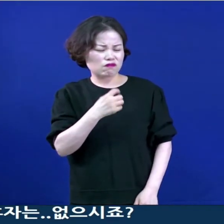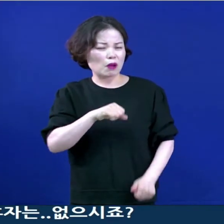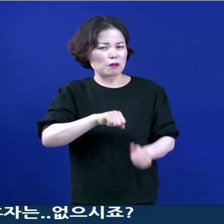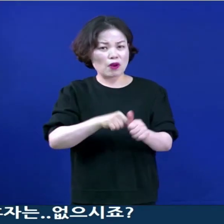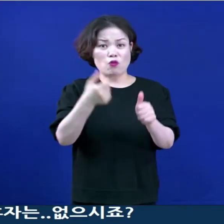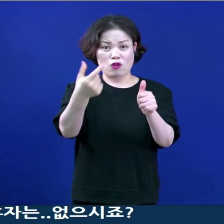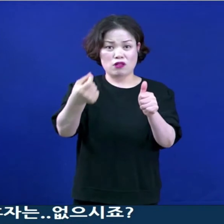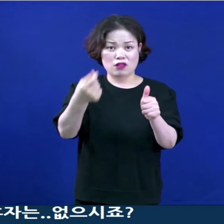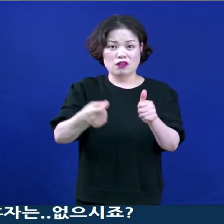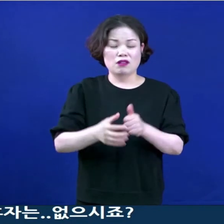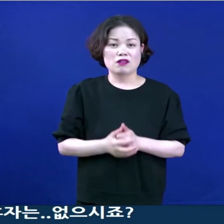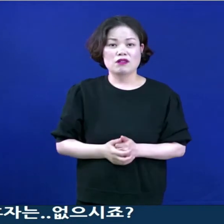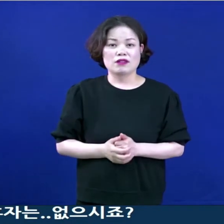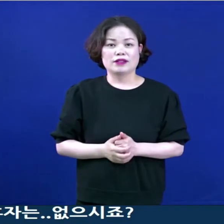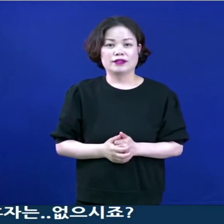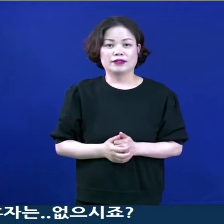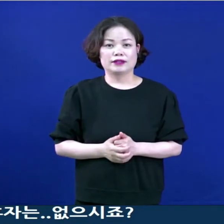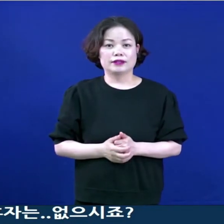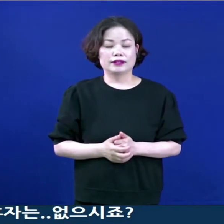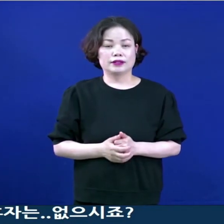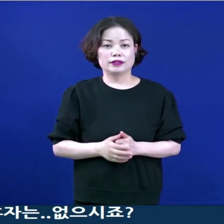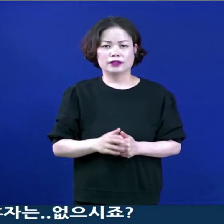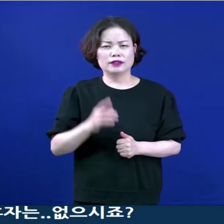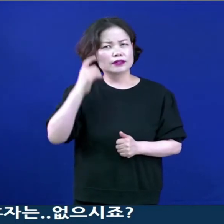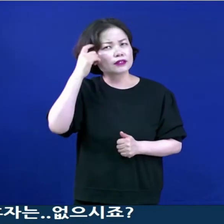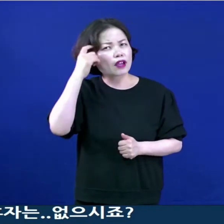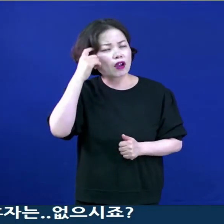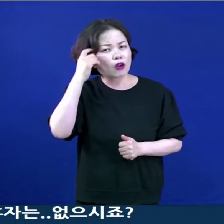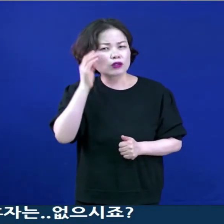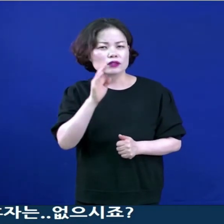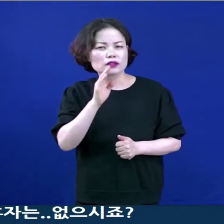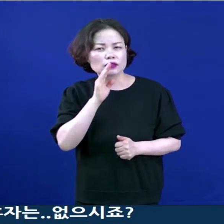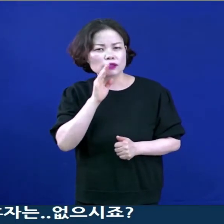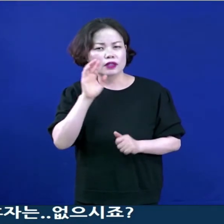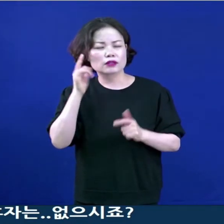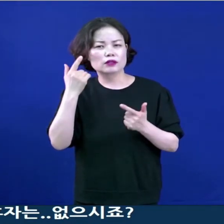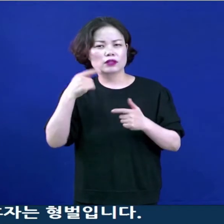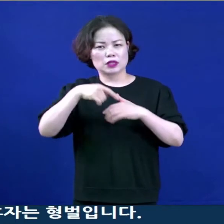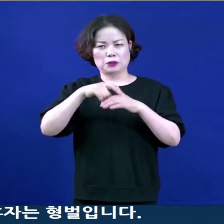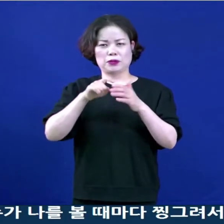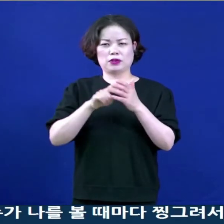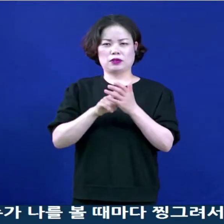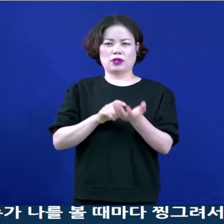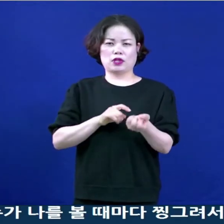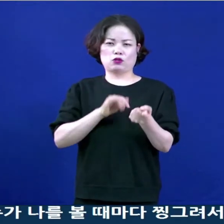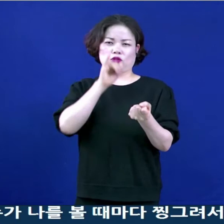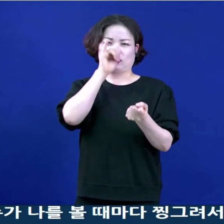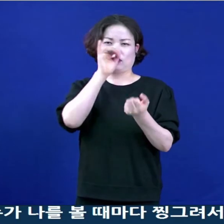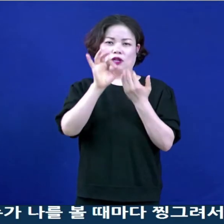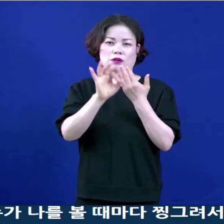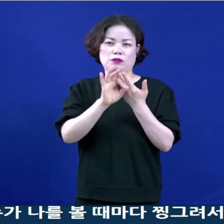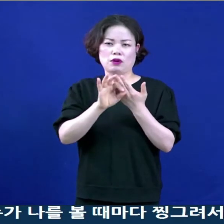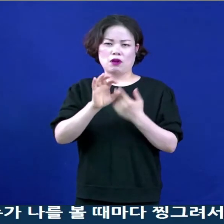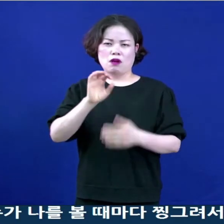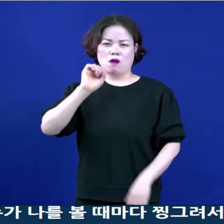형벌이에요. 만약 그런 의식을 우리가 실제는 아닌데 심리적으로 갖고 있다면 아마